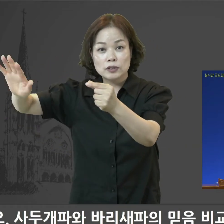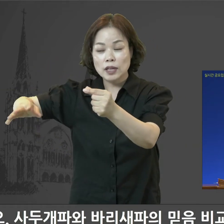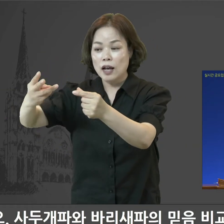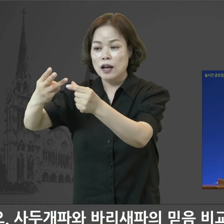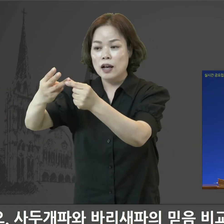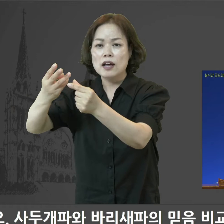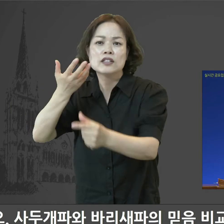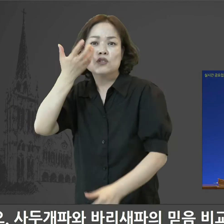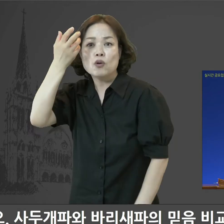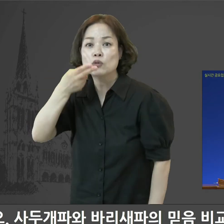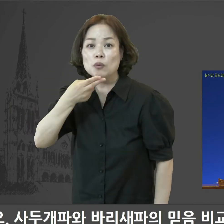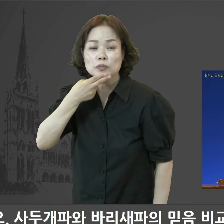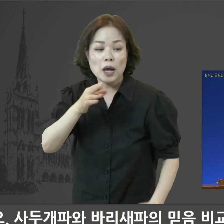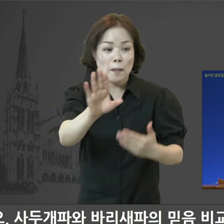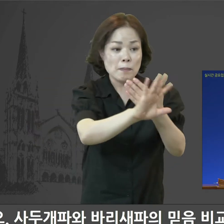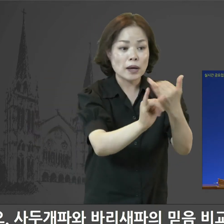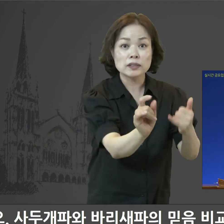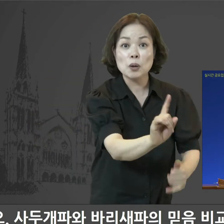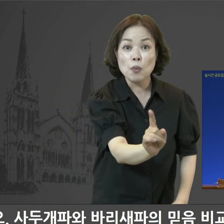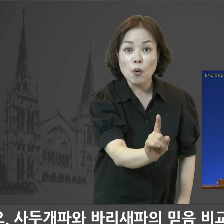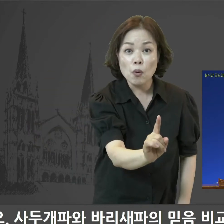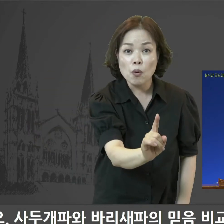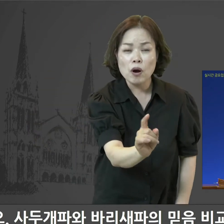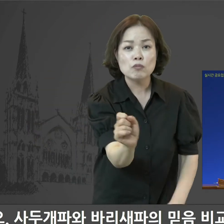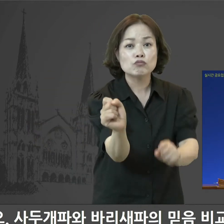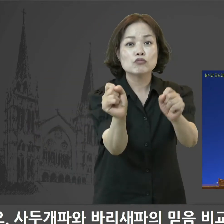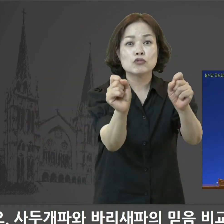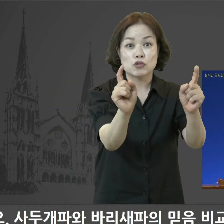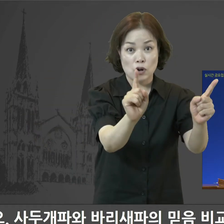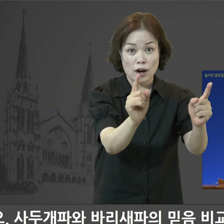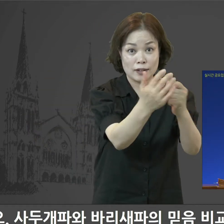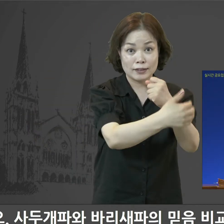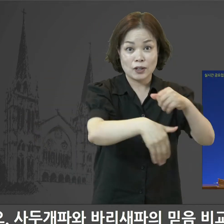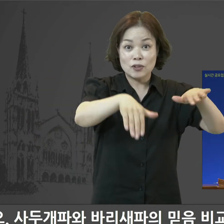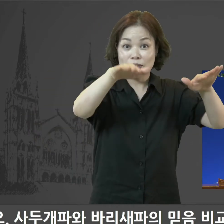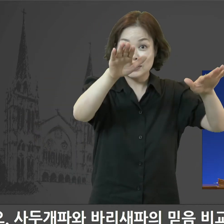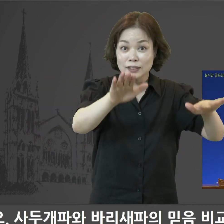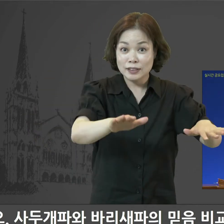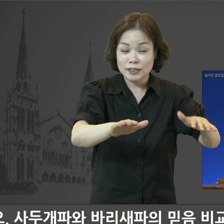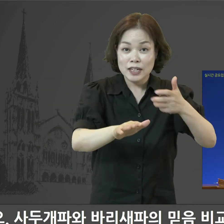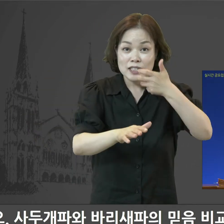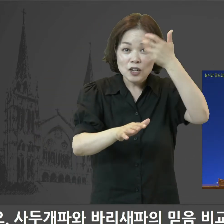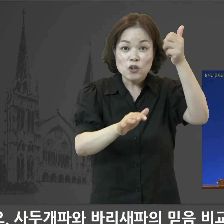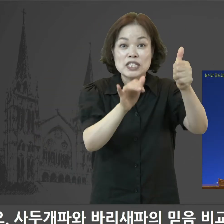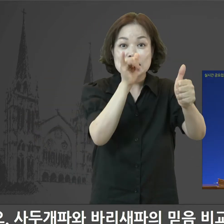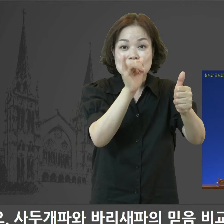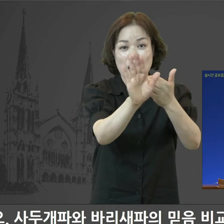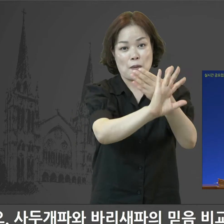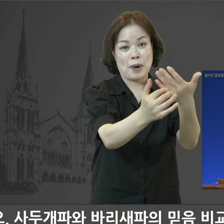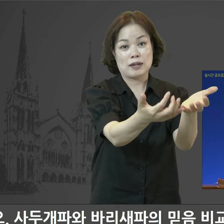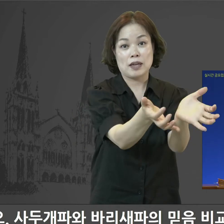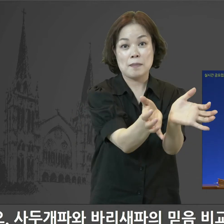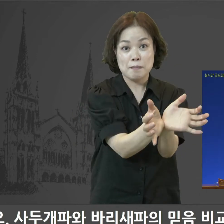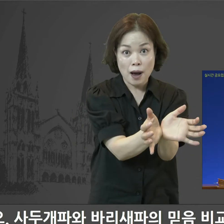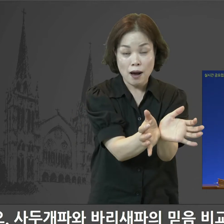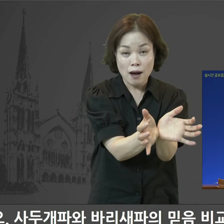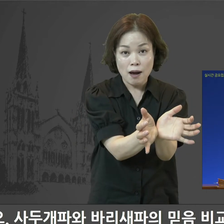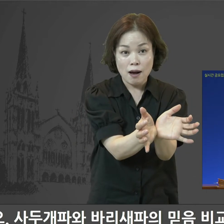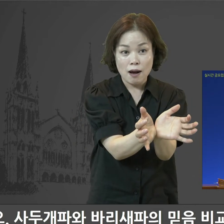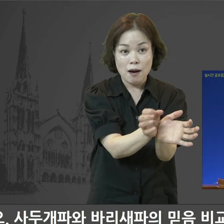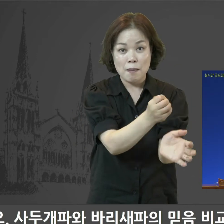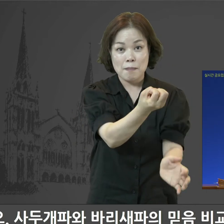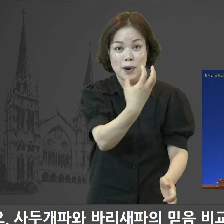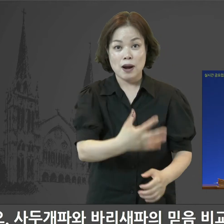없다. 바리새인들은 뭐가 있다 그랬습니까? 부활, 천사, 영이 있다. 이렇게 이야기를